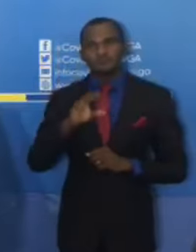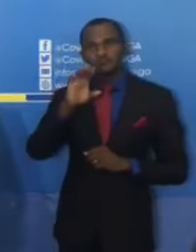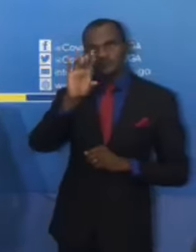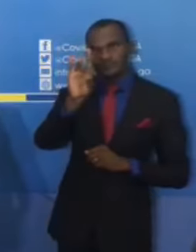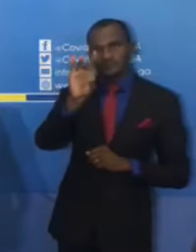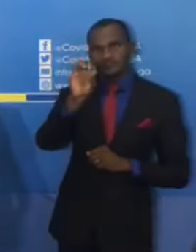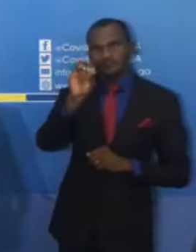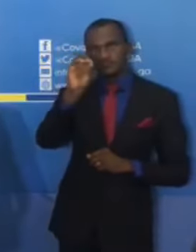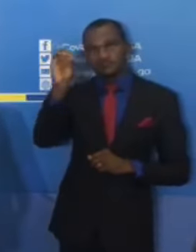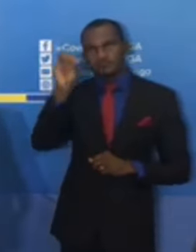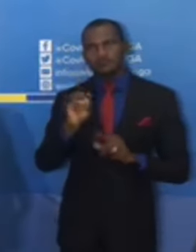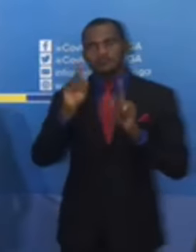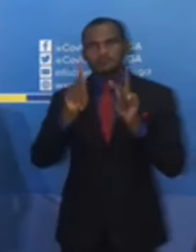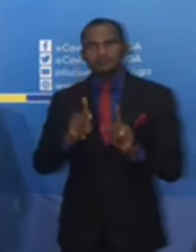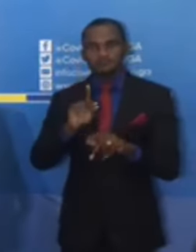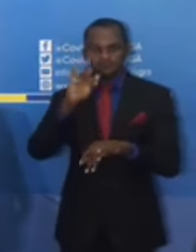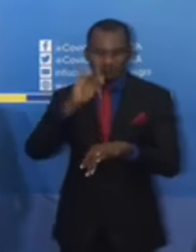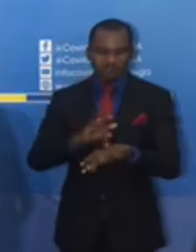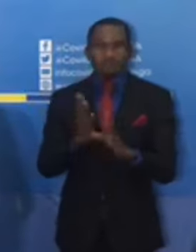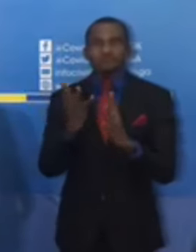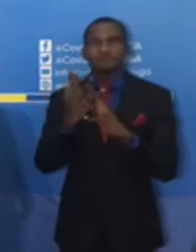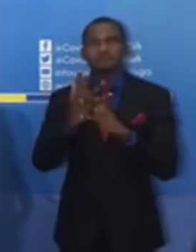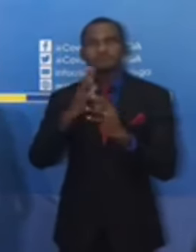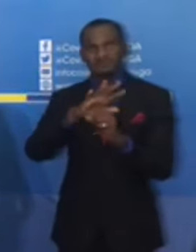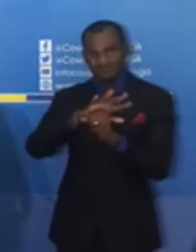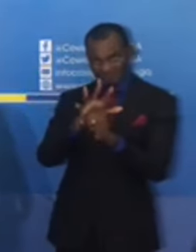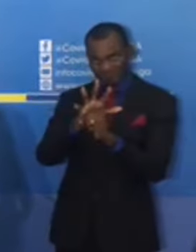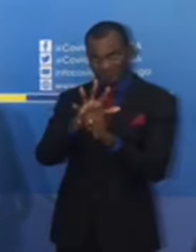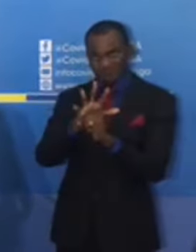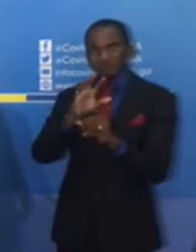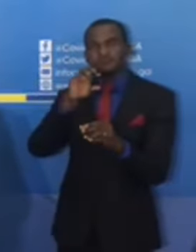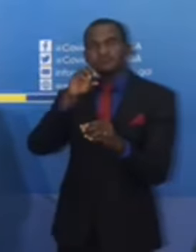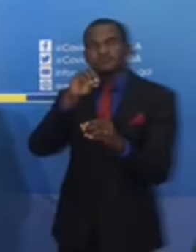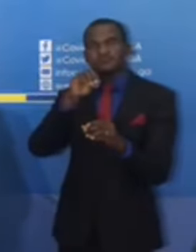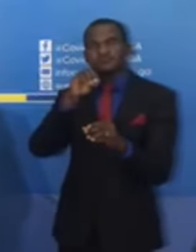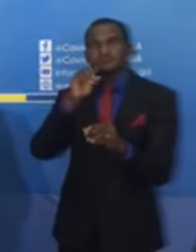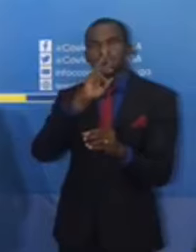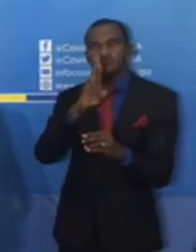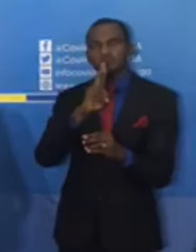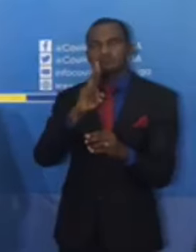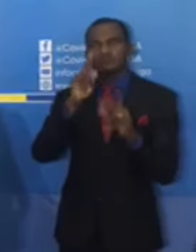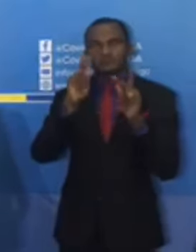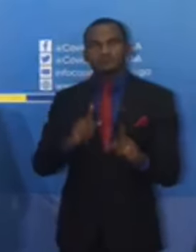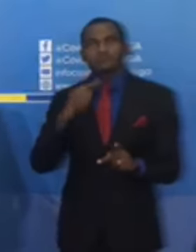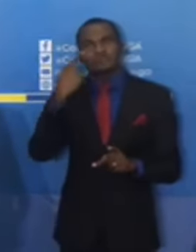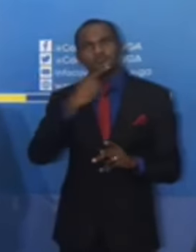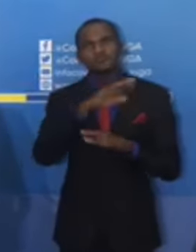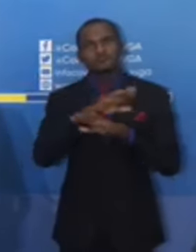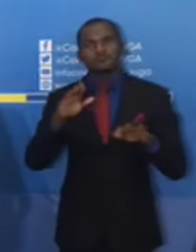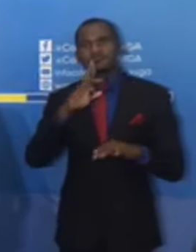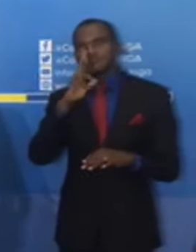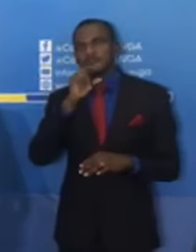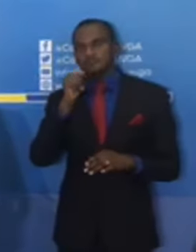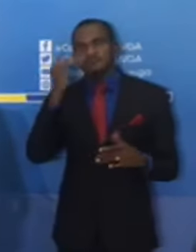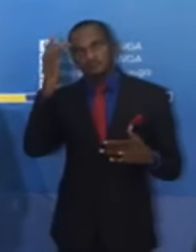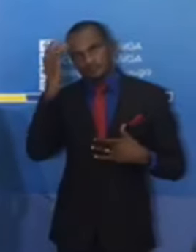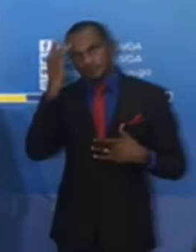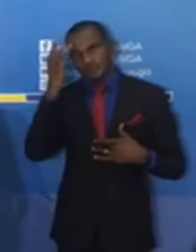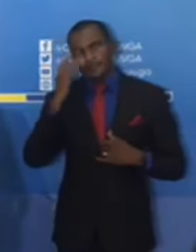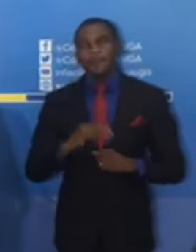80% des personnes atteintes du Covid-19 sont des personnes qui ne sont pas malades.